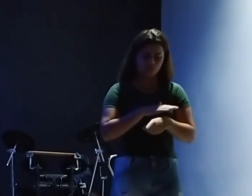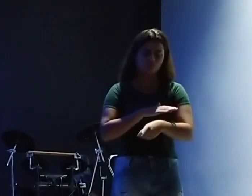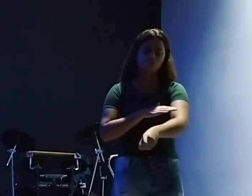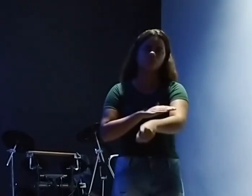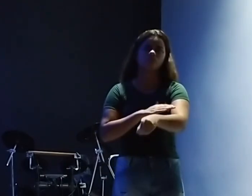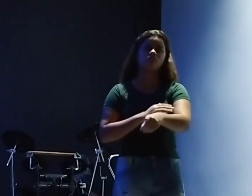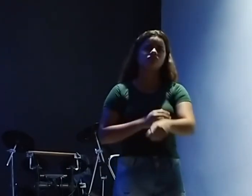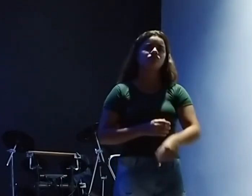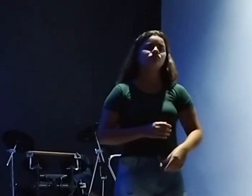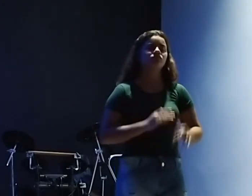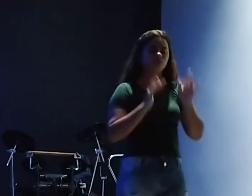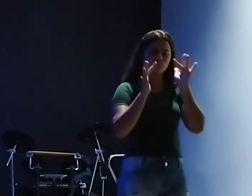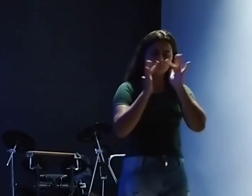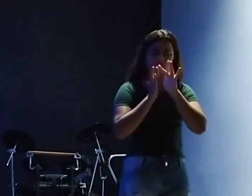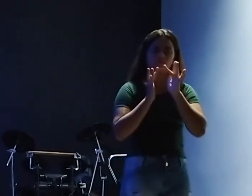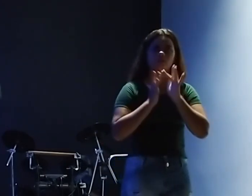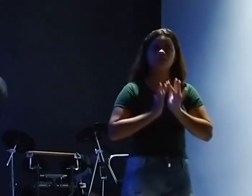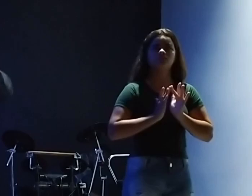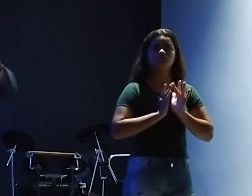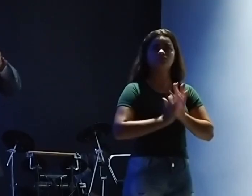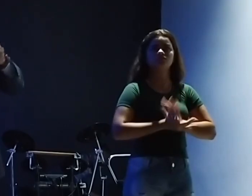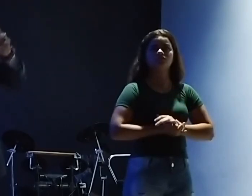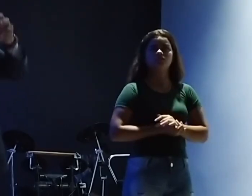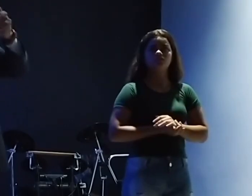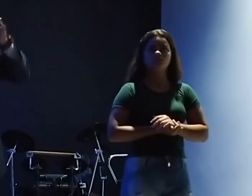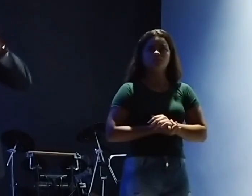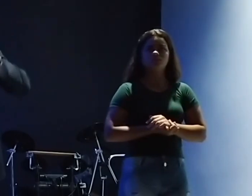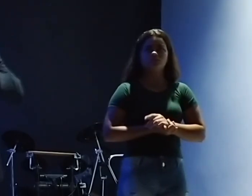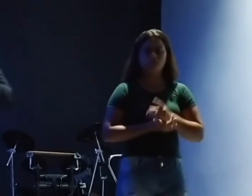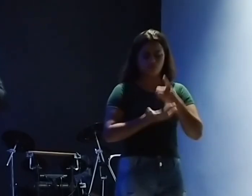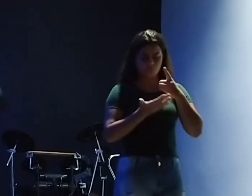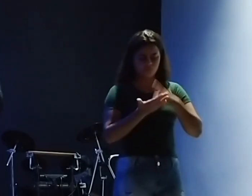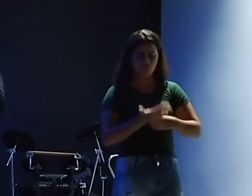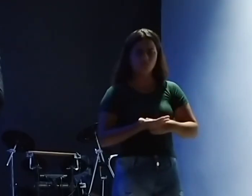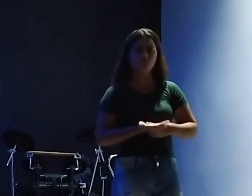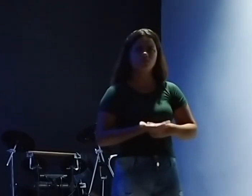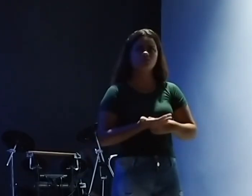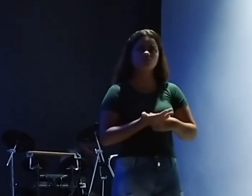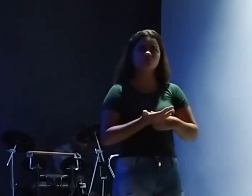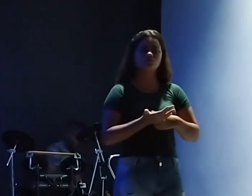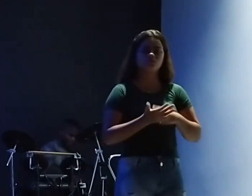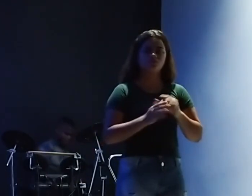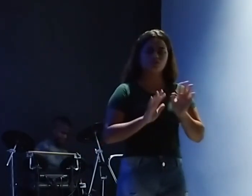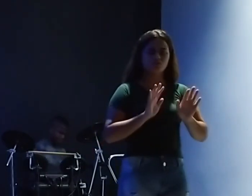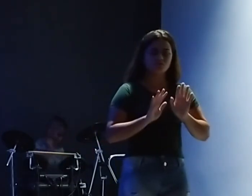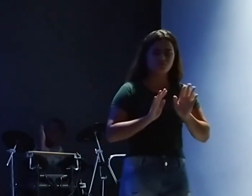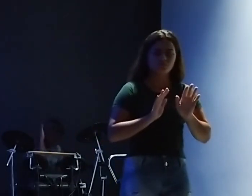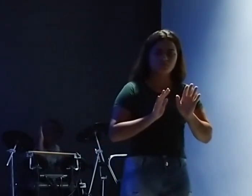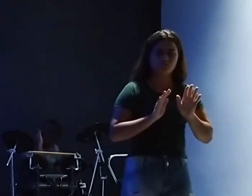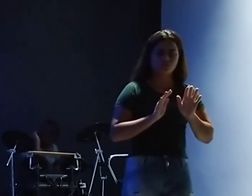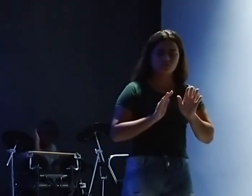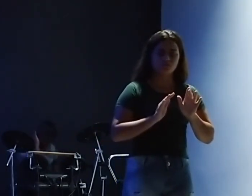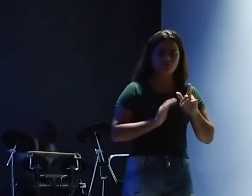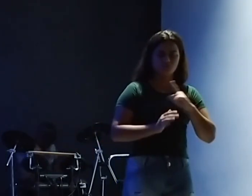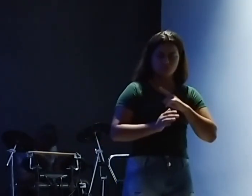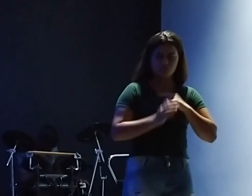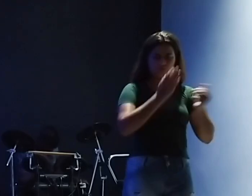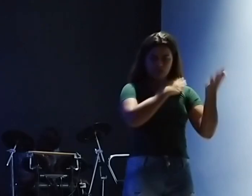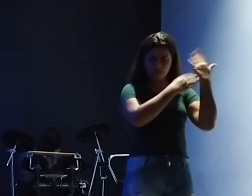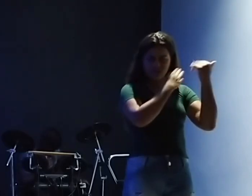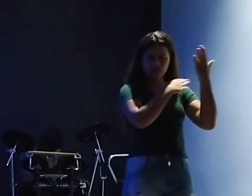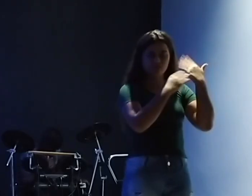você. Deus está te chamando nessa noite para firmar compromissos que talvez foram firmados lá atrás,